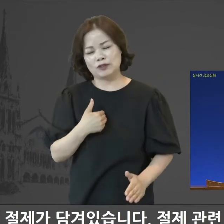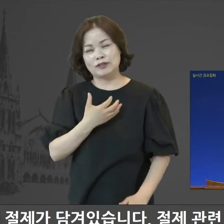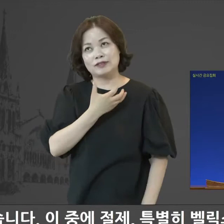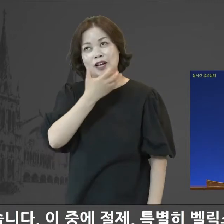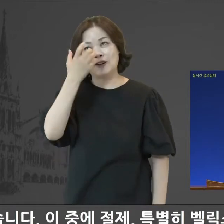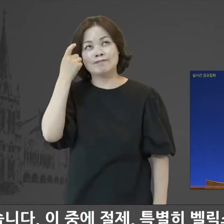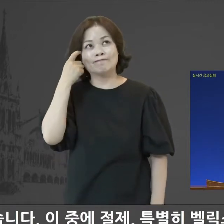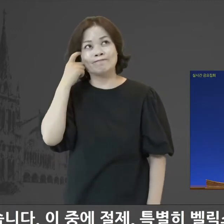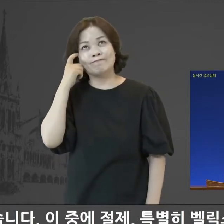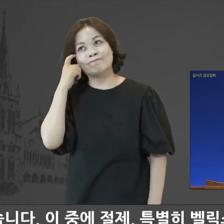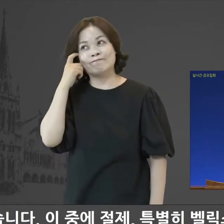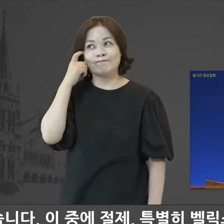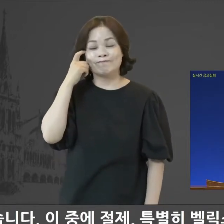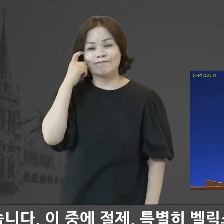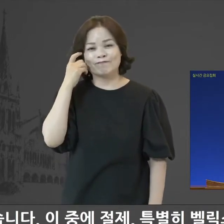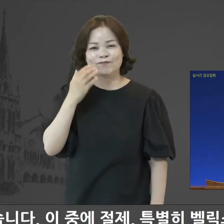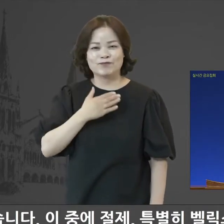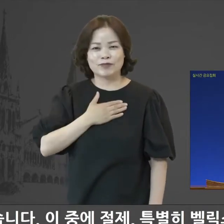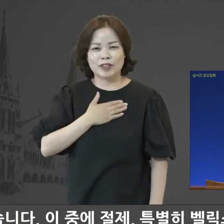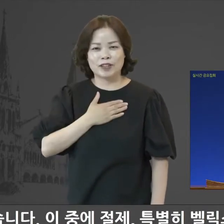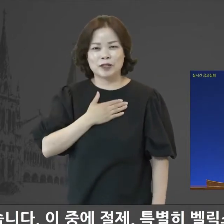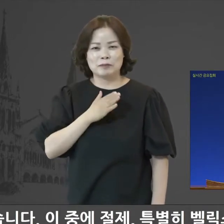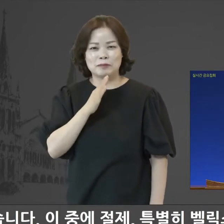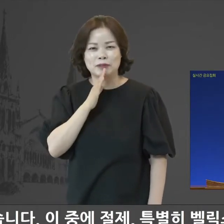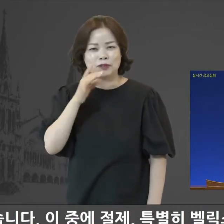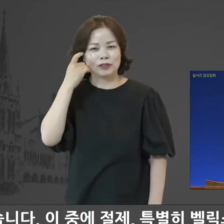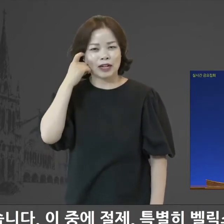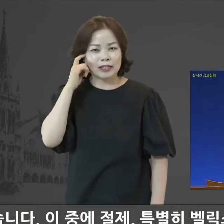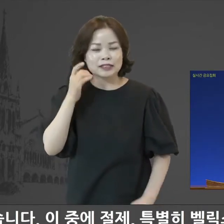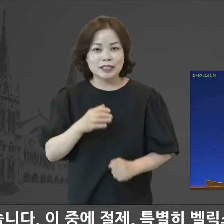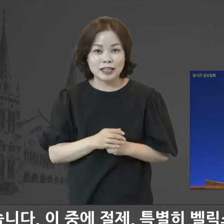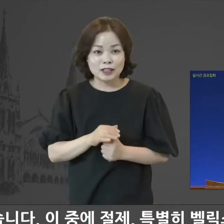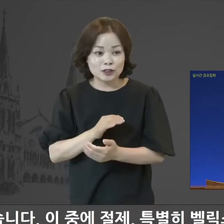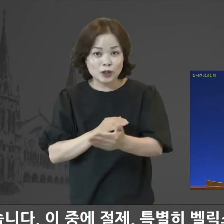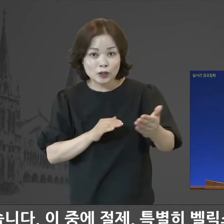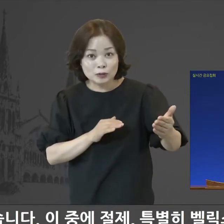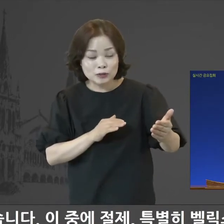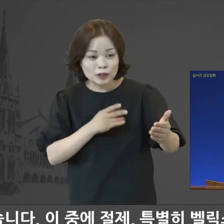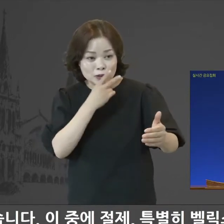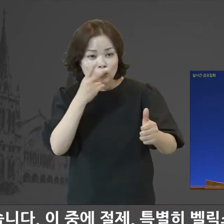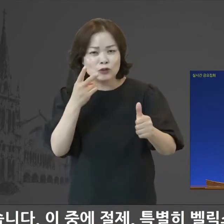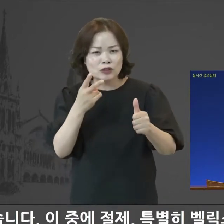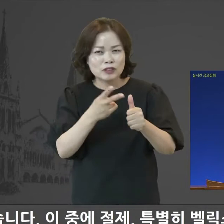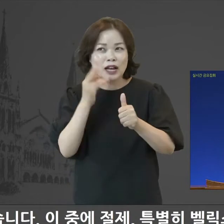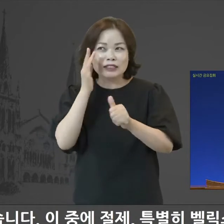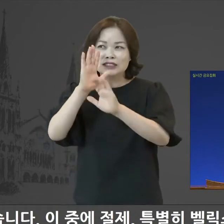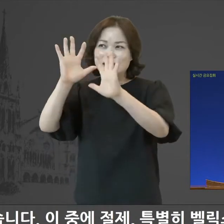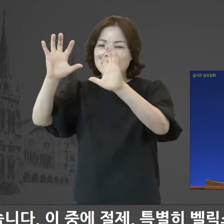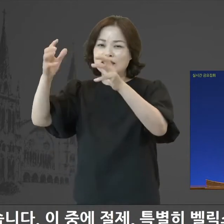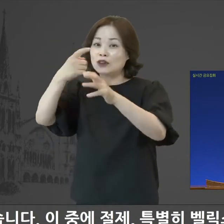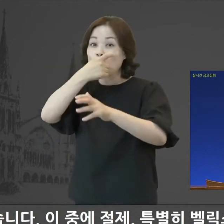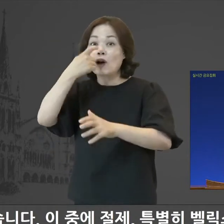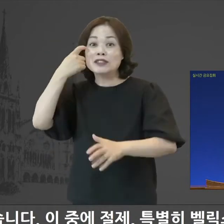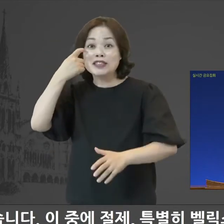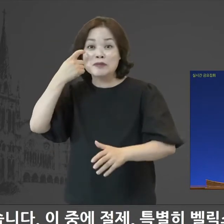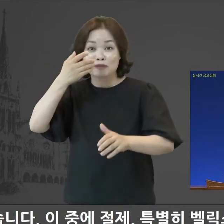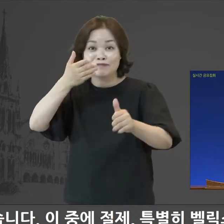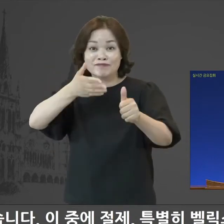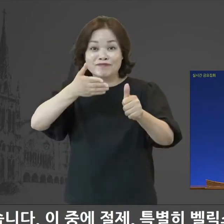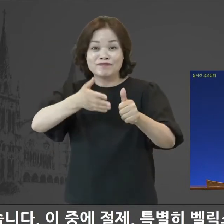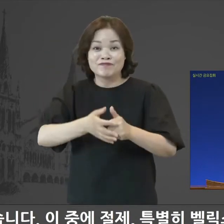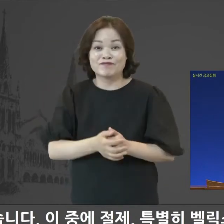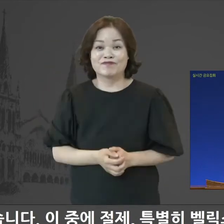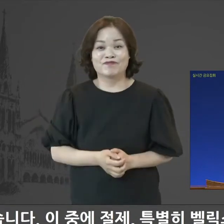상상을 해보면서 저는 제가 맞다고 끝까지 주장하는데 여러분 저를 도전하실 거면 하늘나라 가서 확인하라고 이렇게 말씀드릴